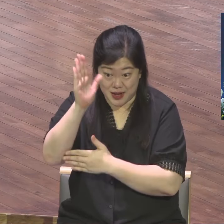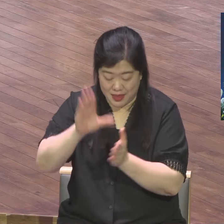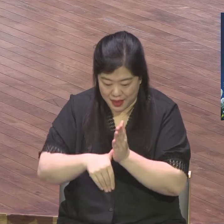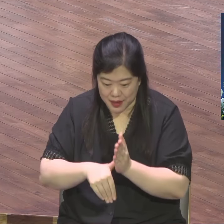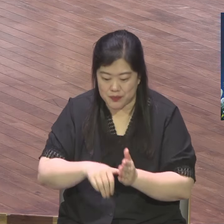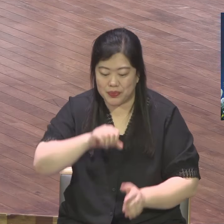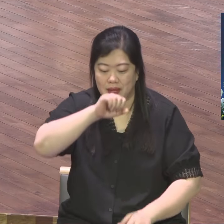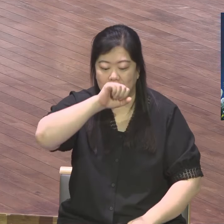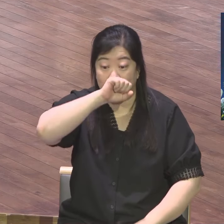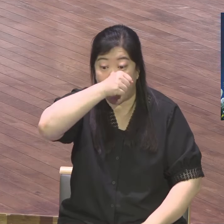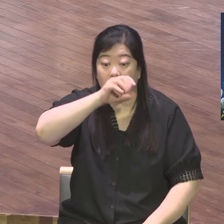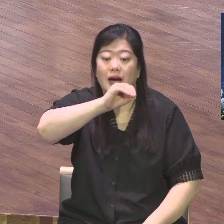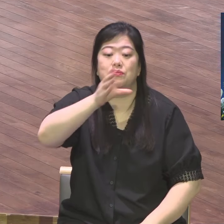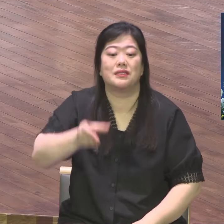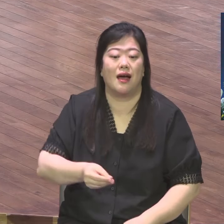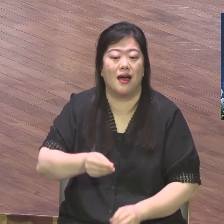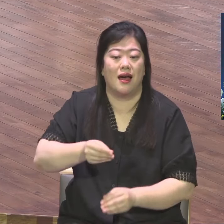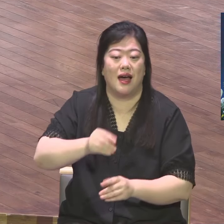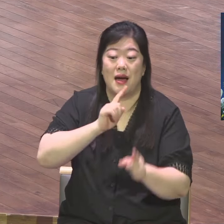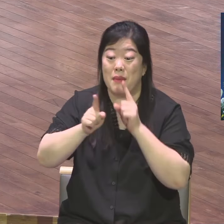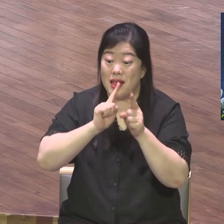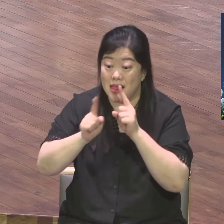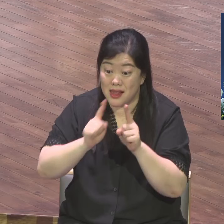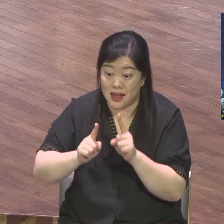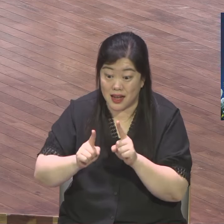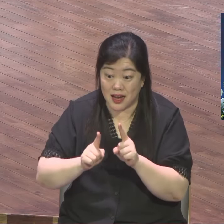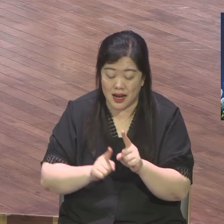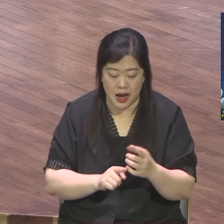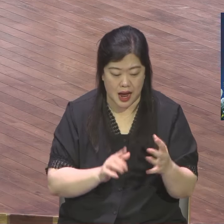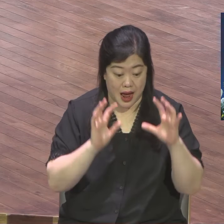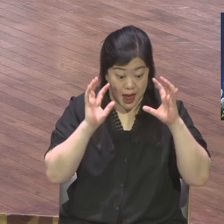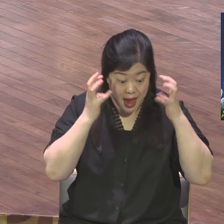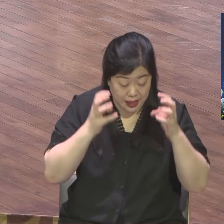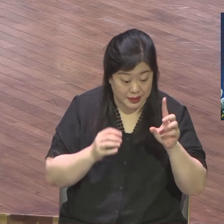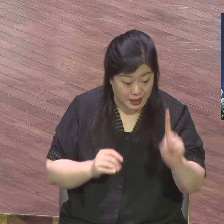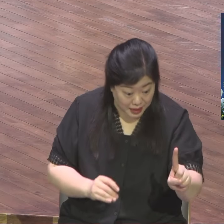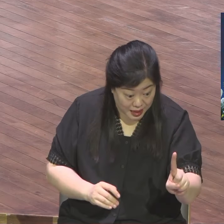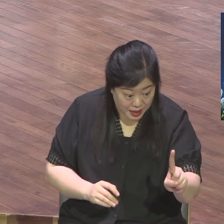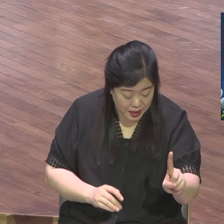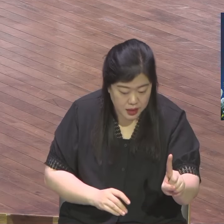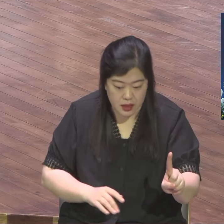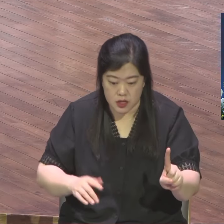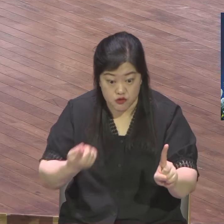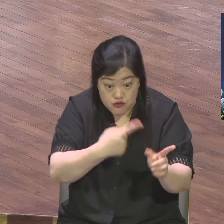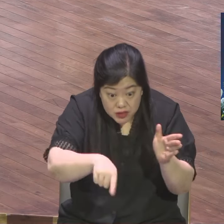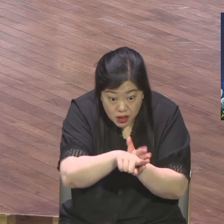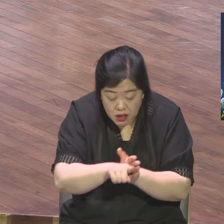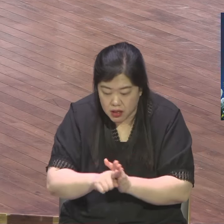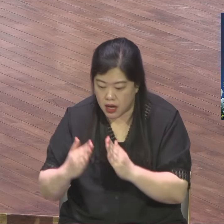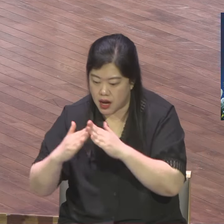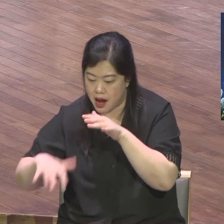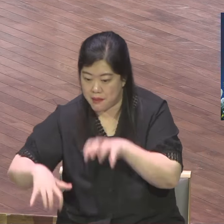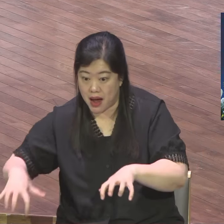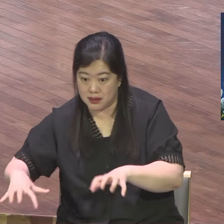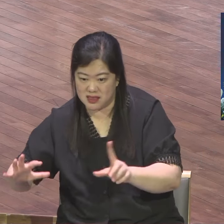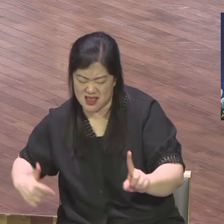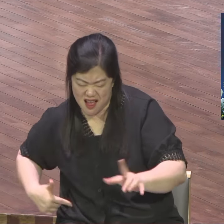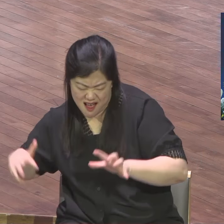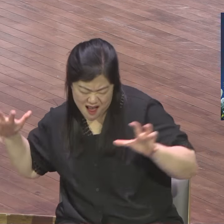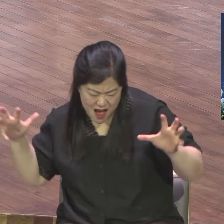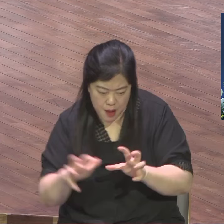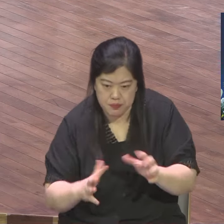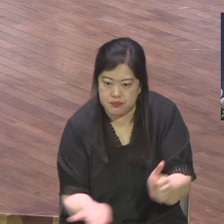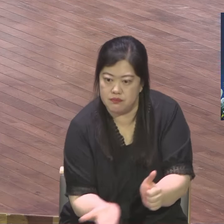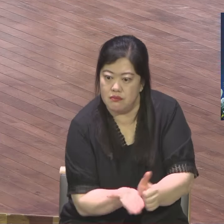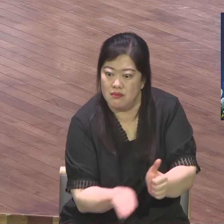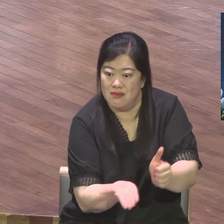온 마을이 필요하다. 아프리카 속담에 온 마을이 그 아이 하나 키우든. 자, 우리 후대를